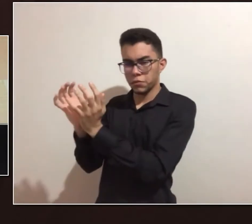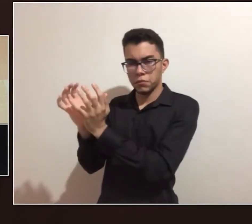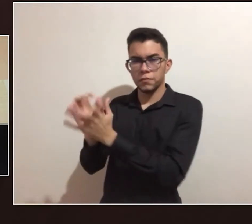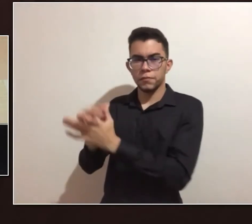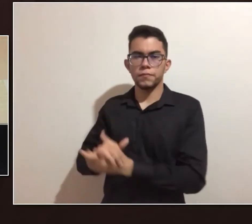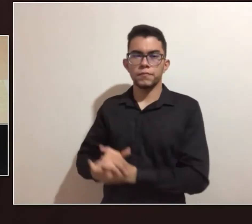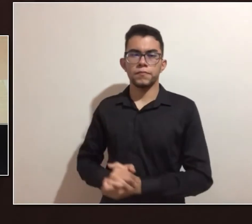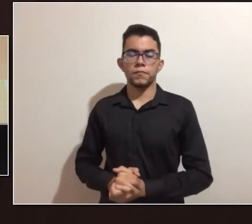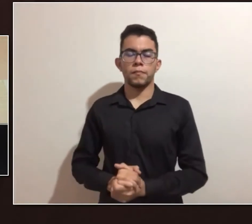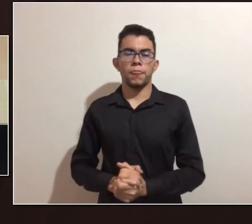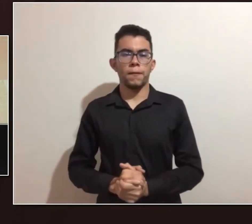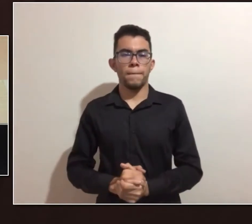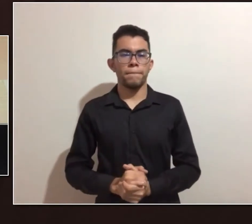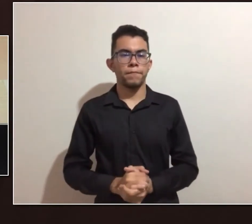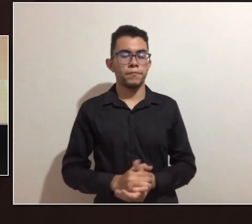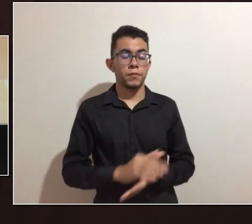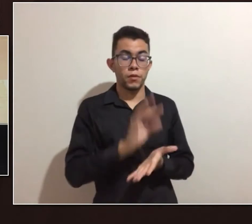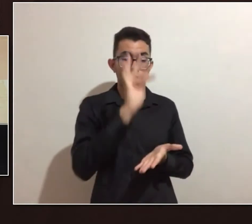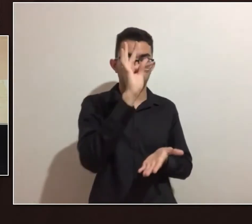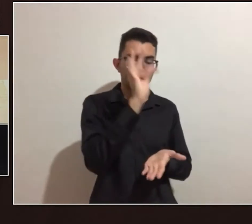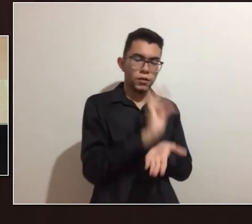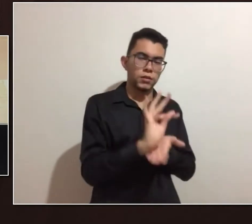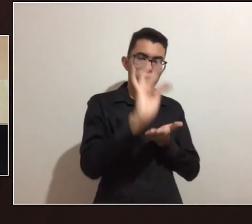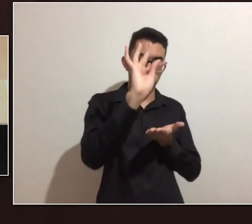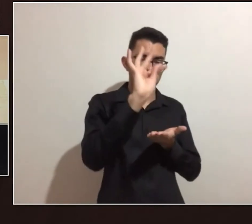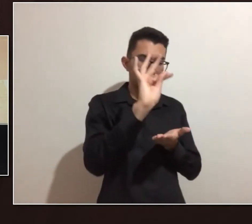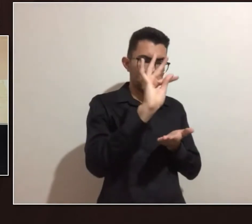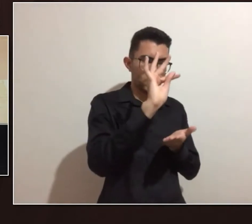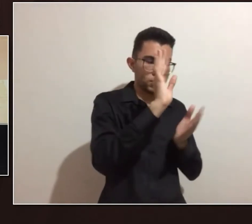que ouviram a palavra da fé, né,